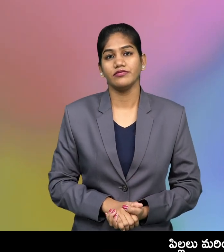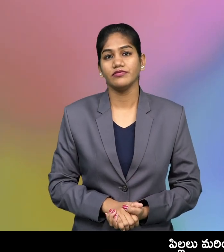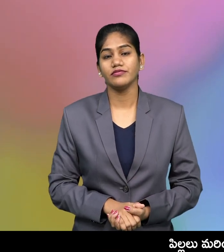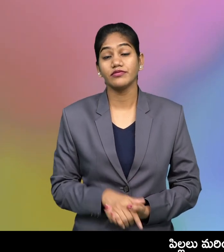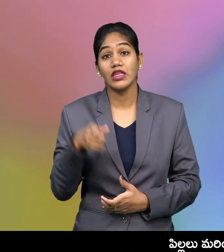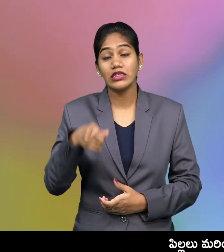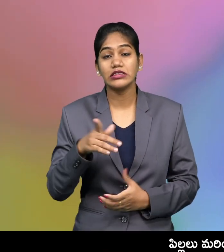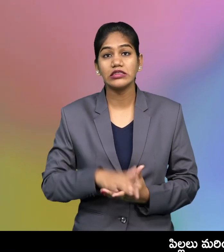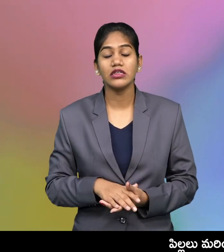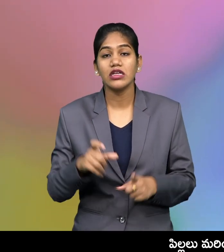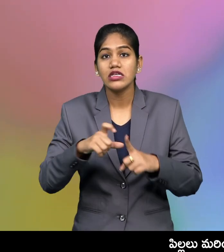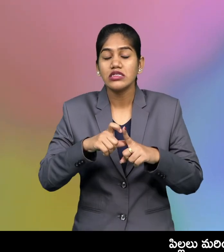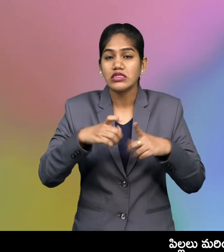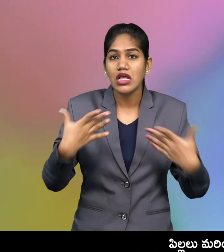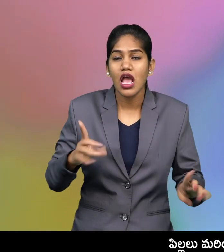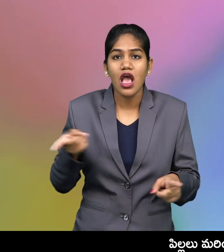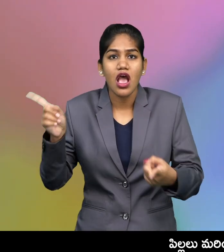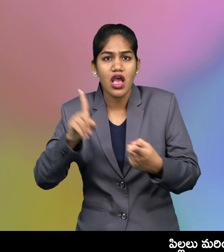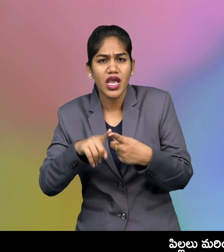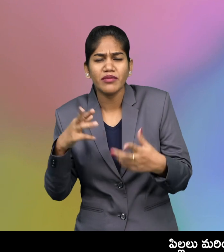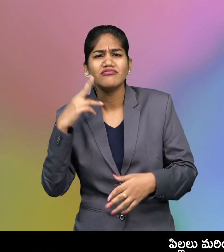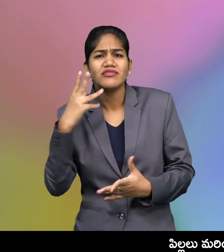పిల్లలు మరియు ఉపాధ్యాయులకు ఏమి చేయాలో తెలియక